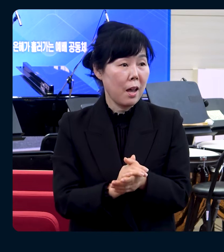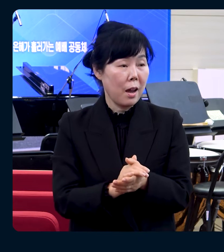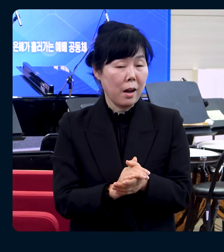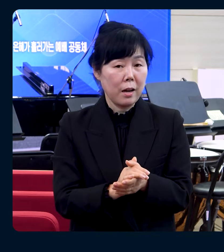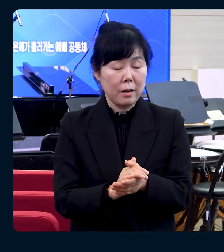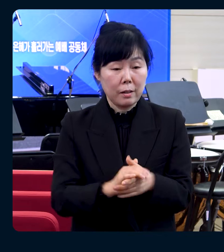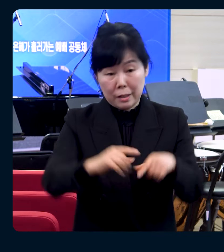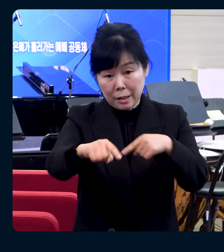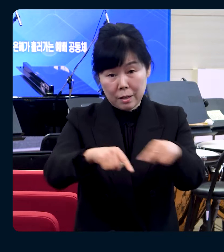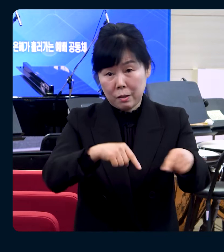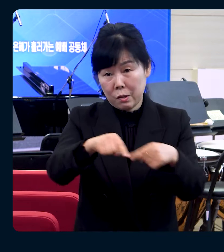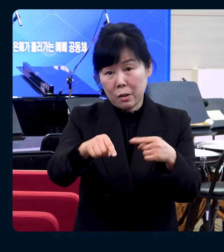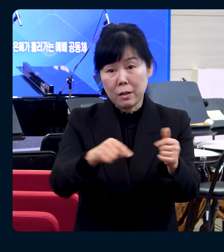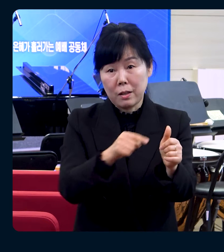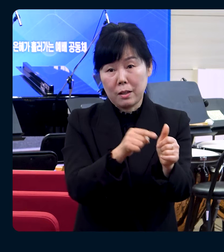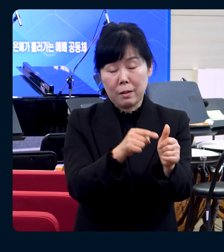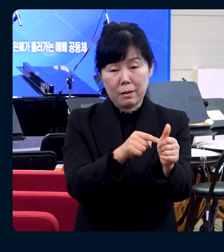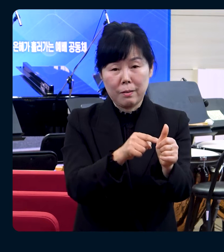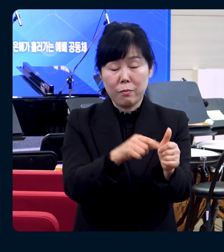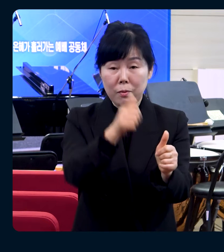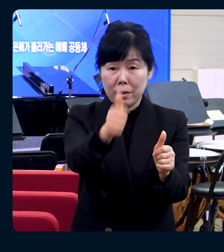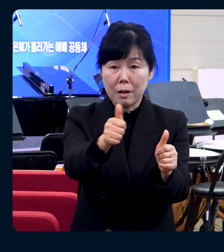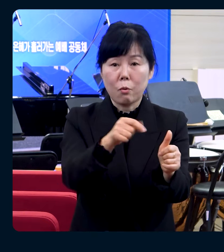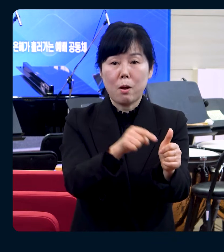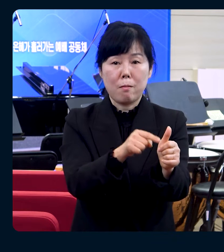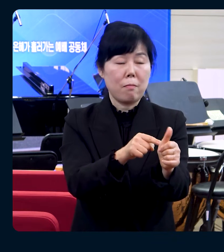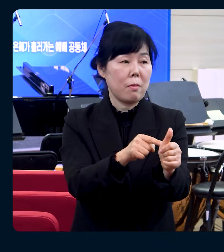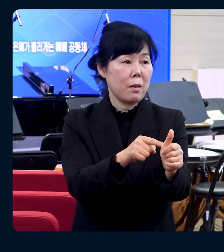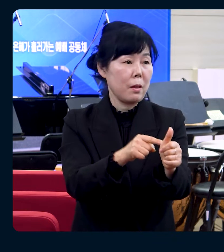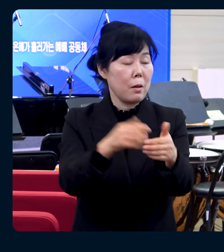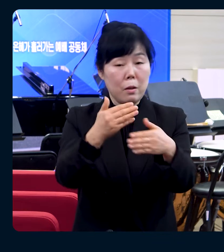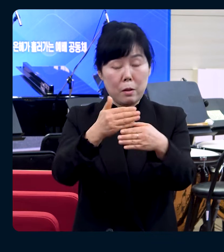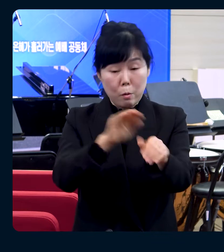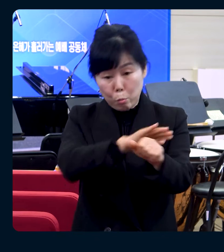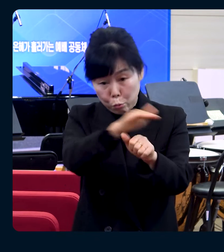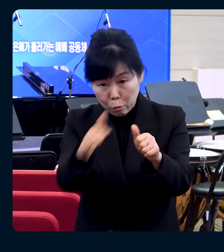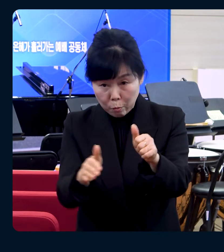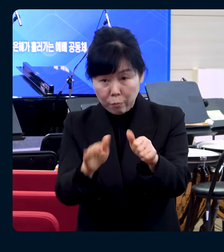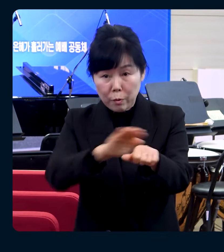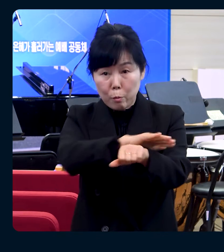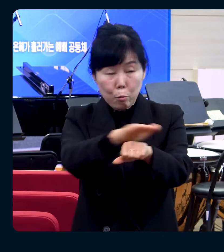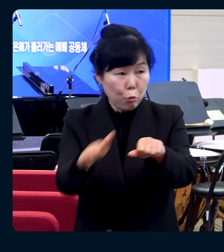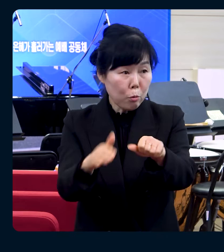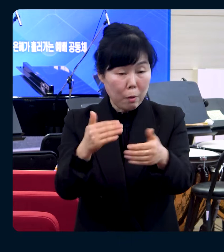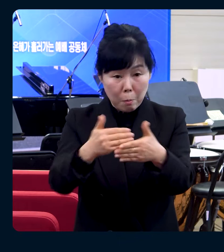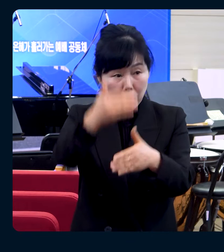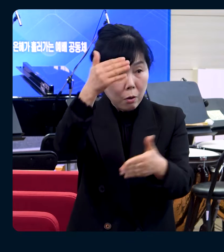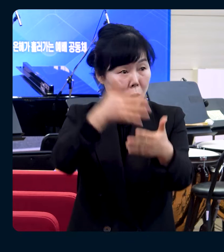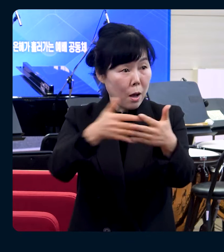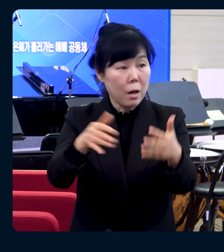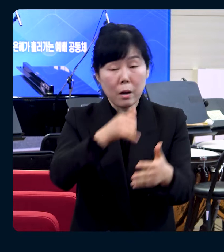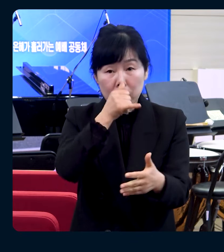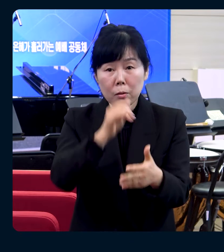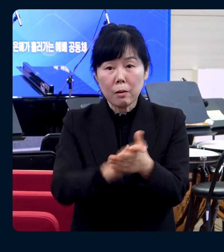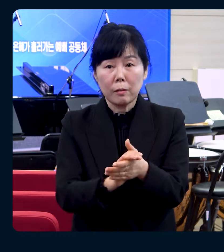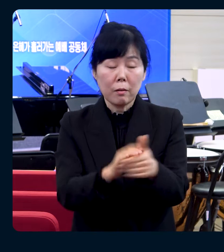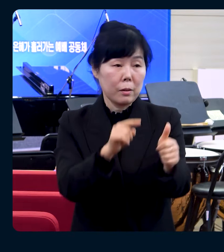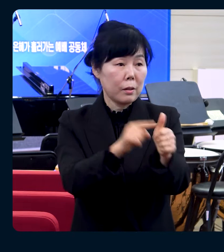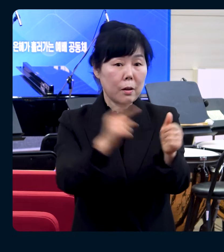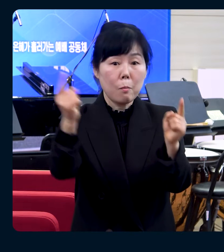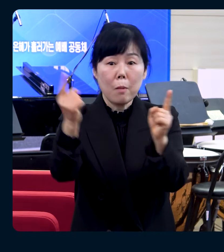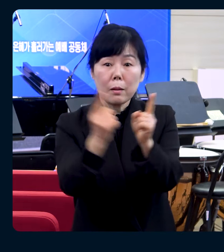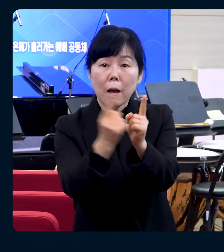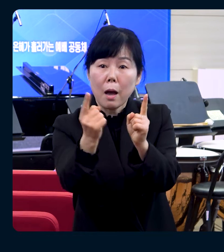장관이 있는데 그 장관의 무덤에 벽화가 있어요. 그런데 그 벽화에 보면 그 장관에게 아련하러 오는